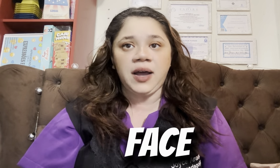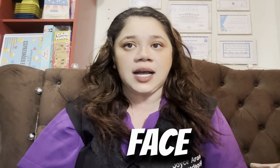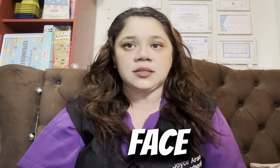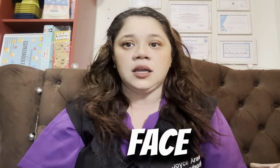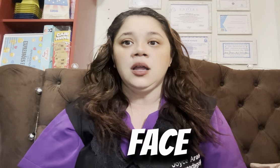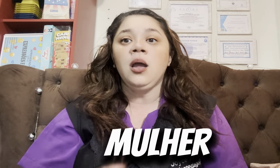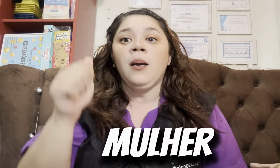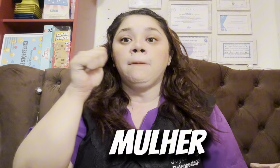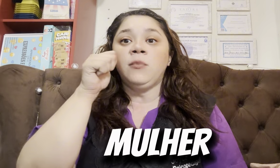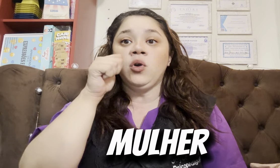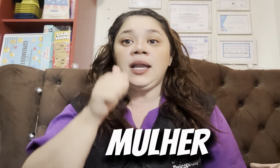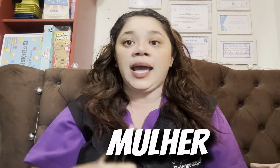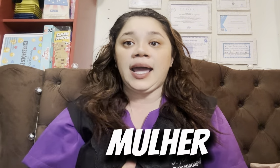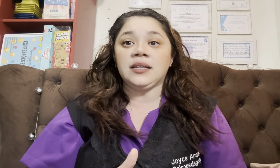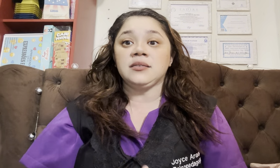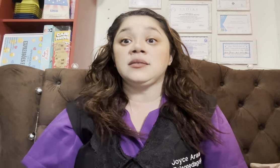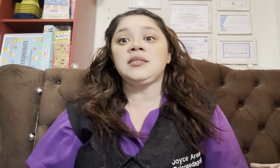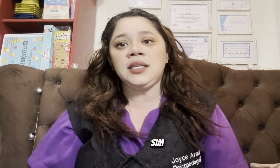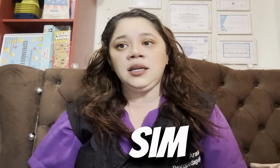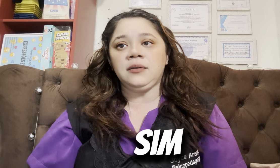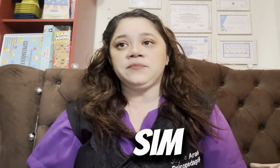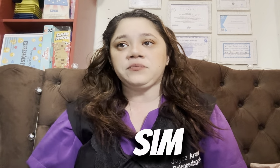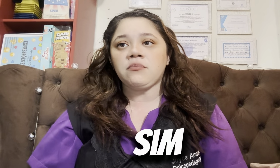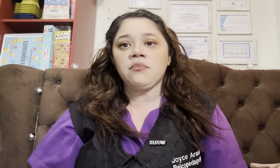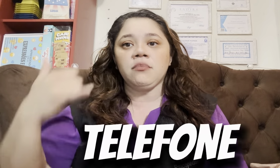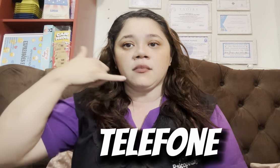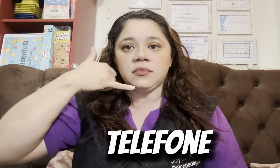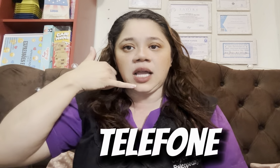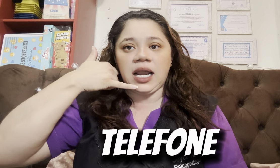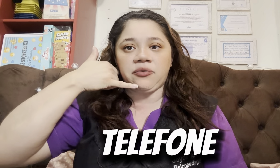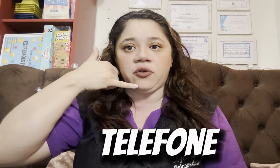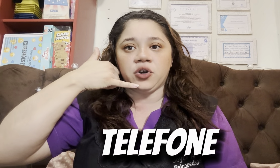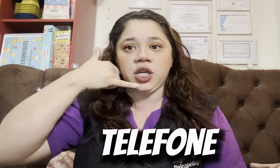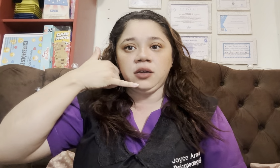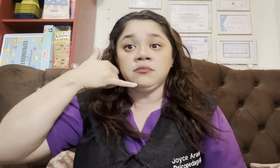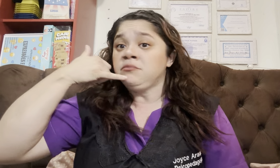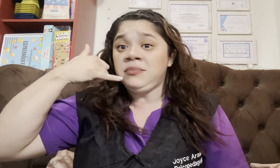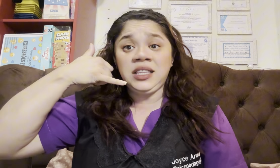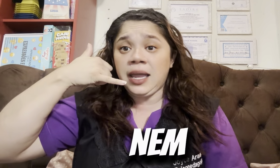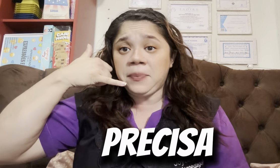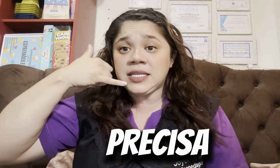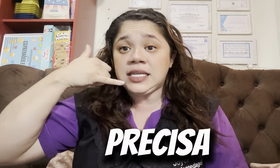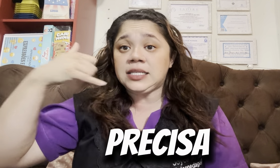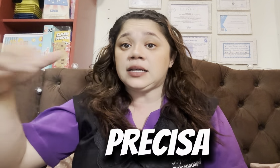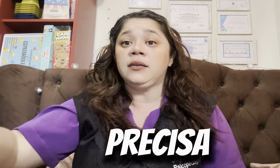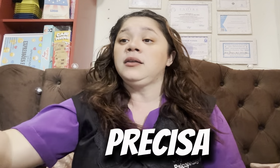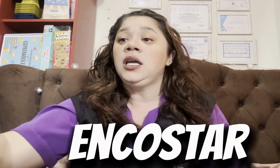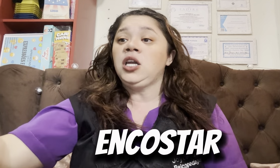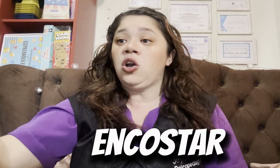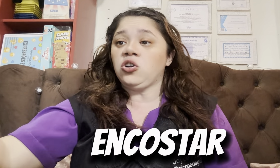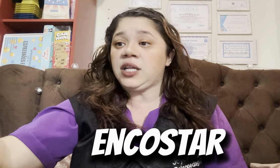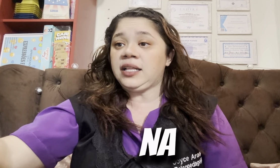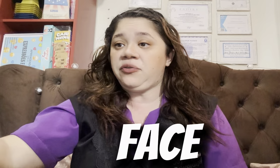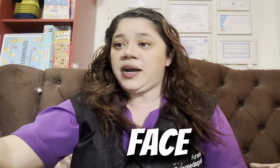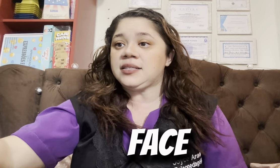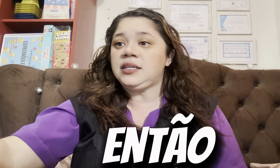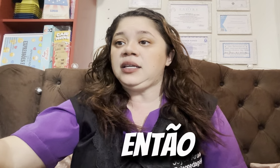face. Mulher, sim. Telefone, nem precisa encostar na face.